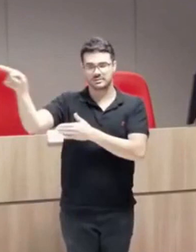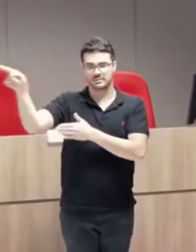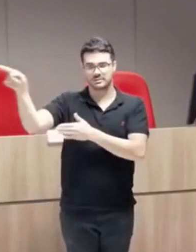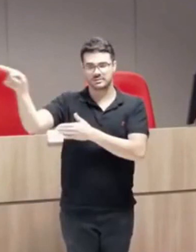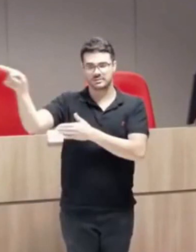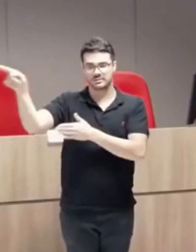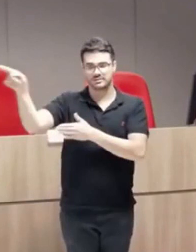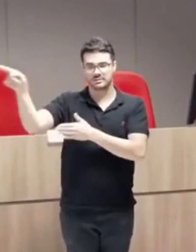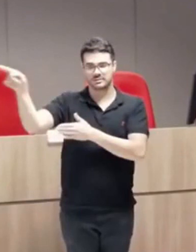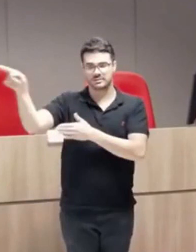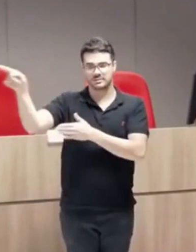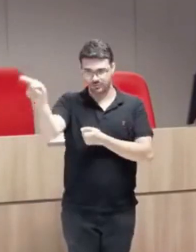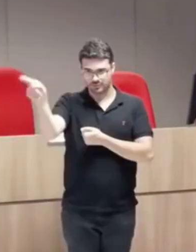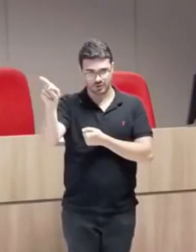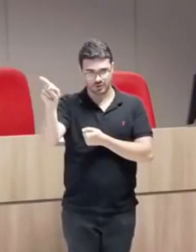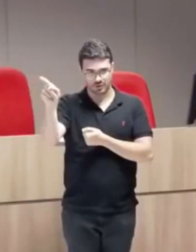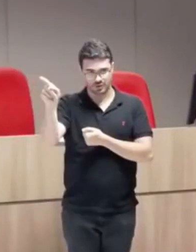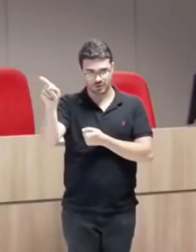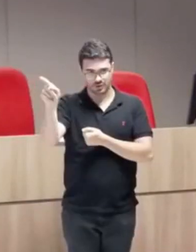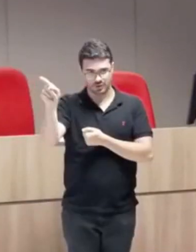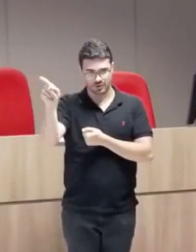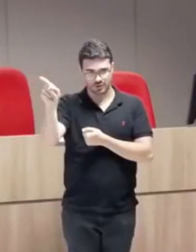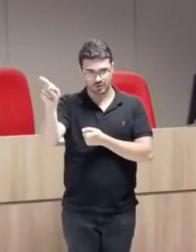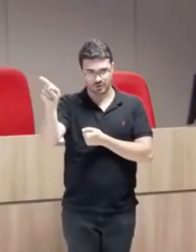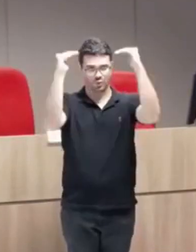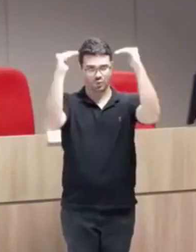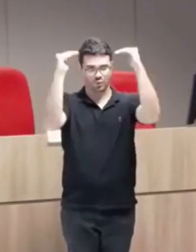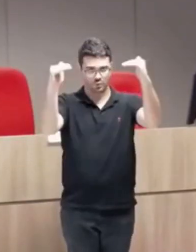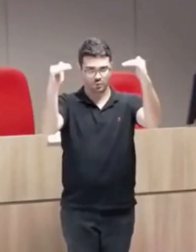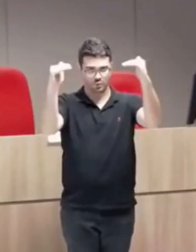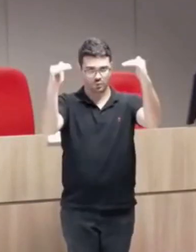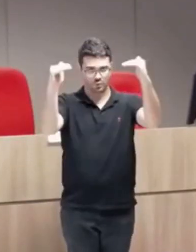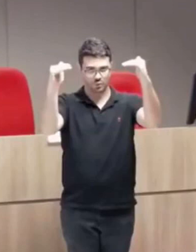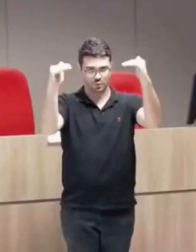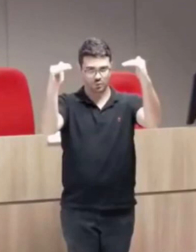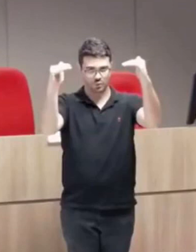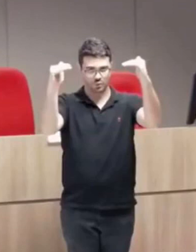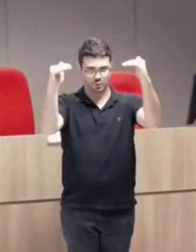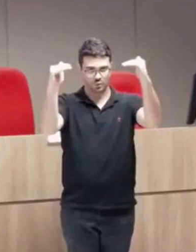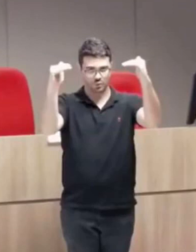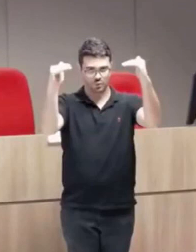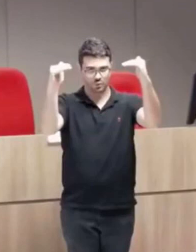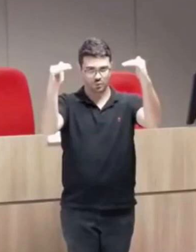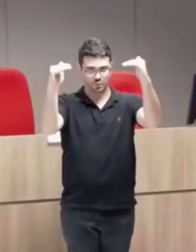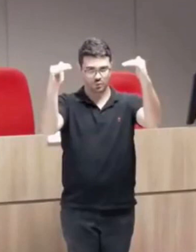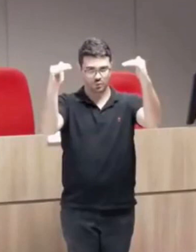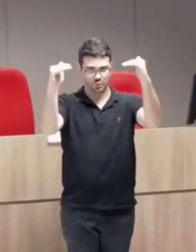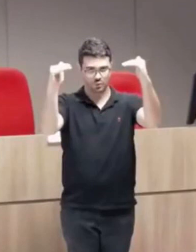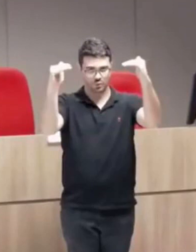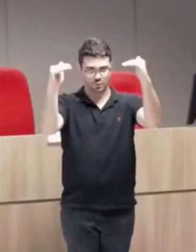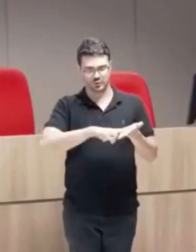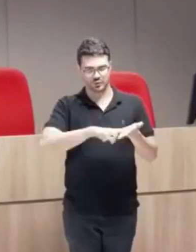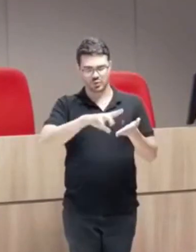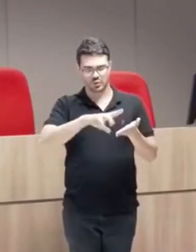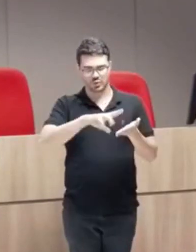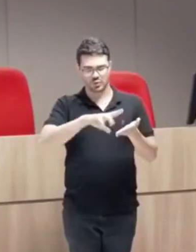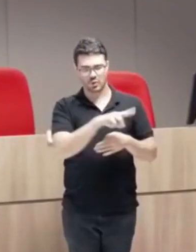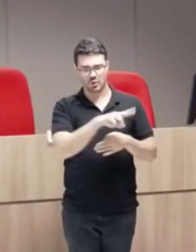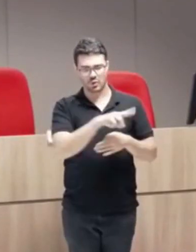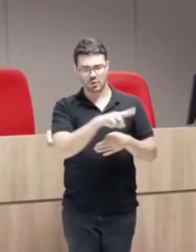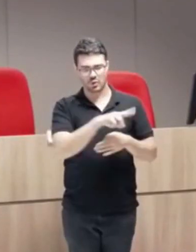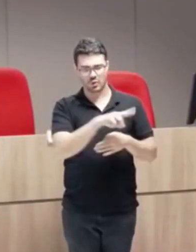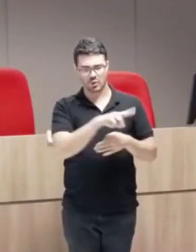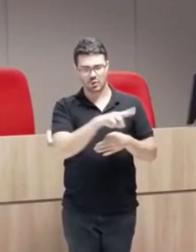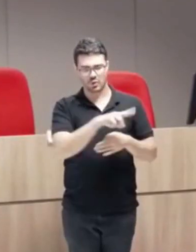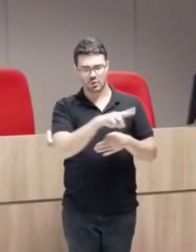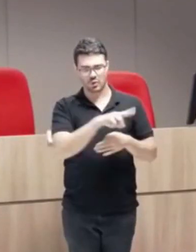naquela cidade, no comissariado, alto comissariado dos direitos humanos da ONU, porque o mecanismo é algo que foi